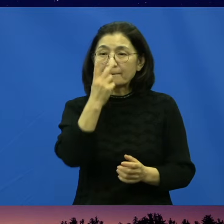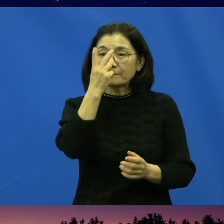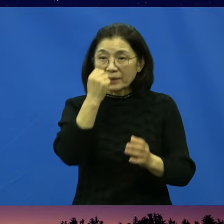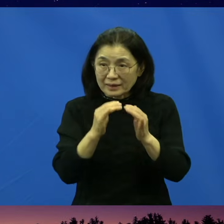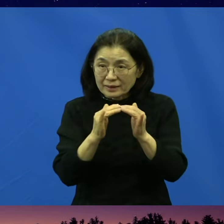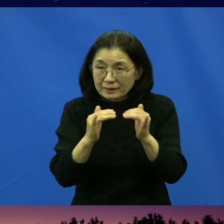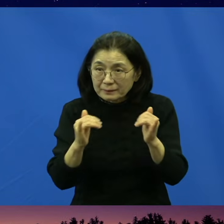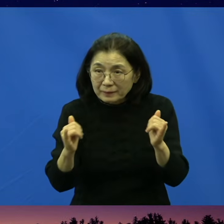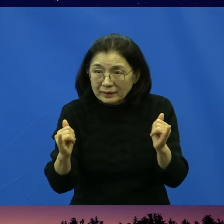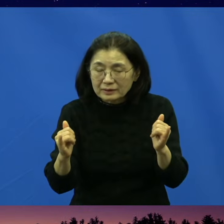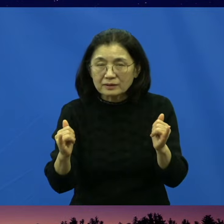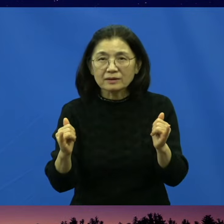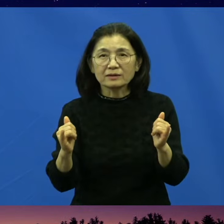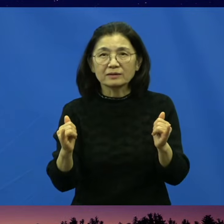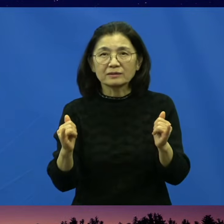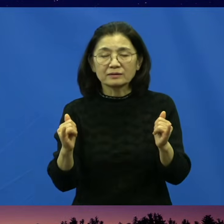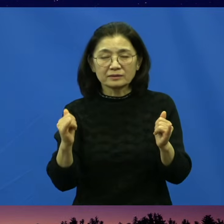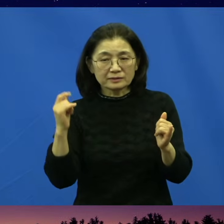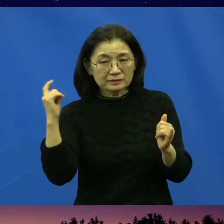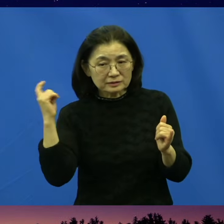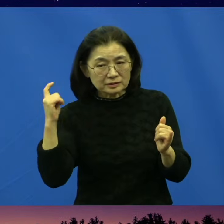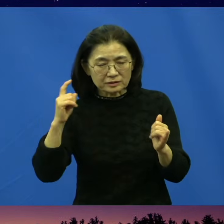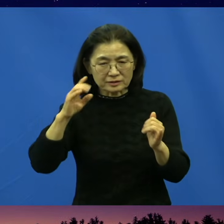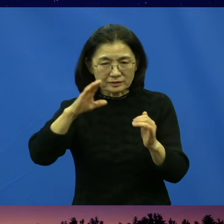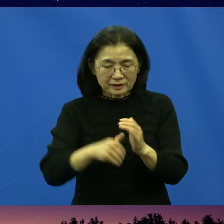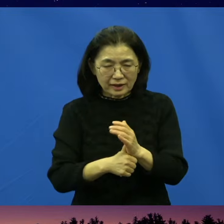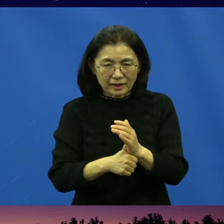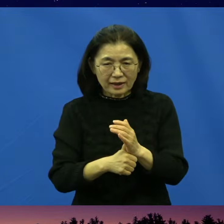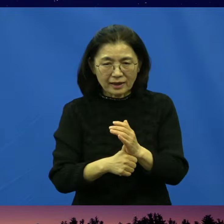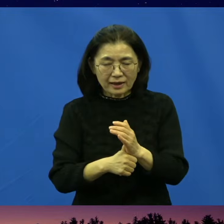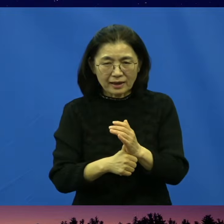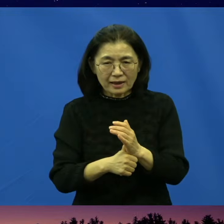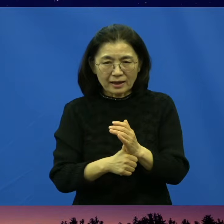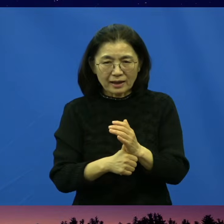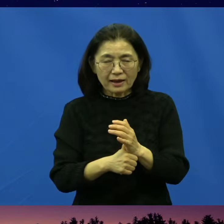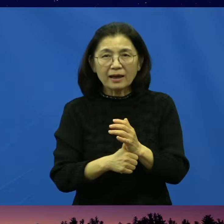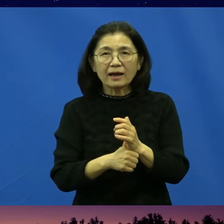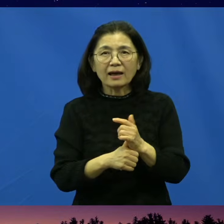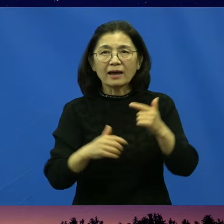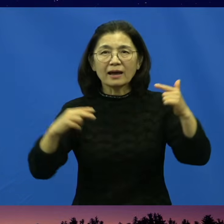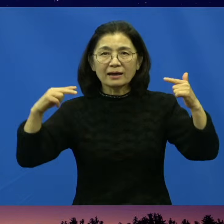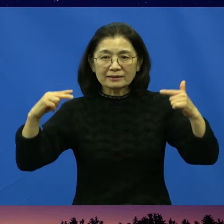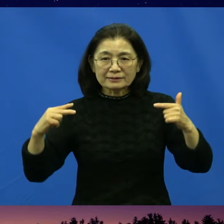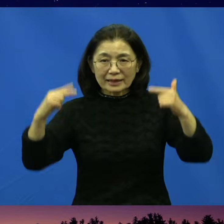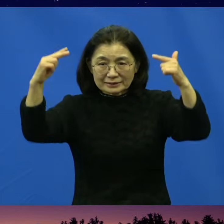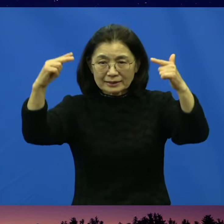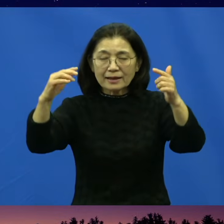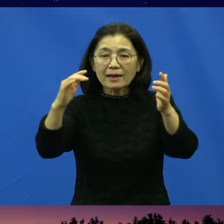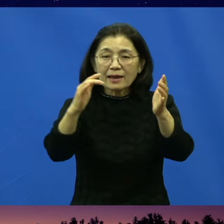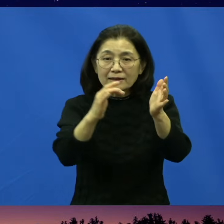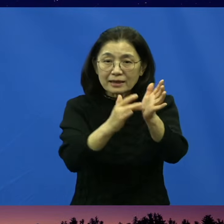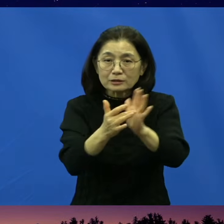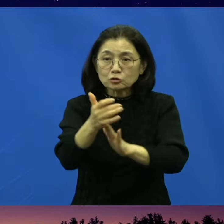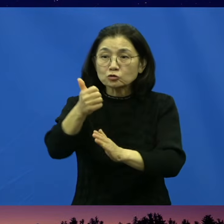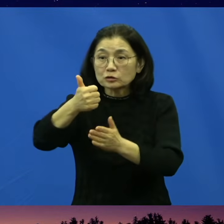바디메오가 들은 말은 나사렛 예수가 지나가신다, 이 말을 들었어요. 그런데